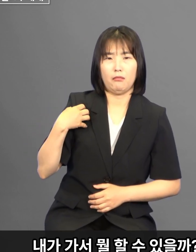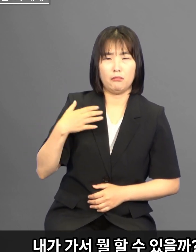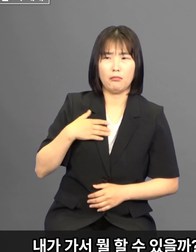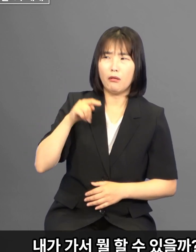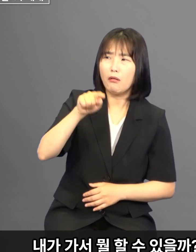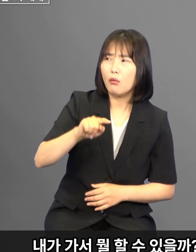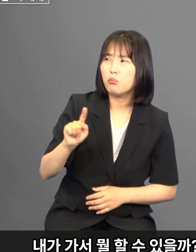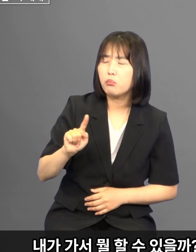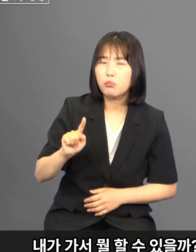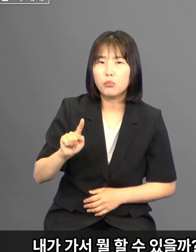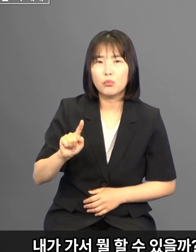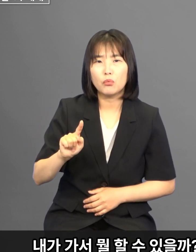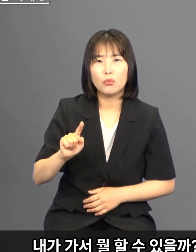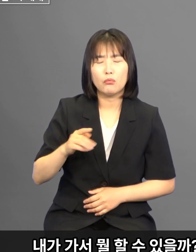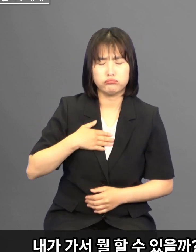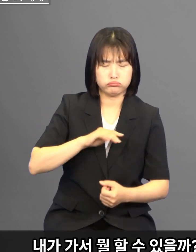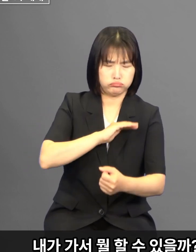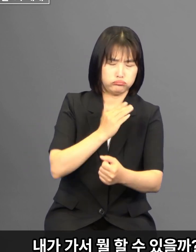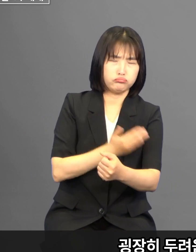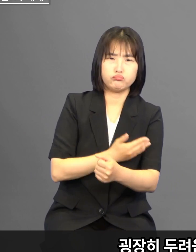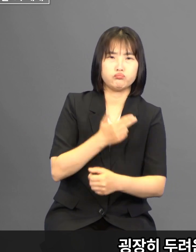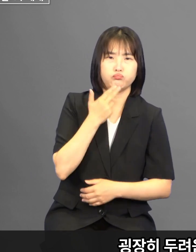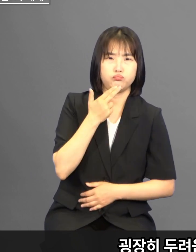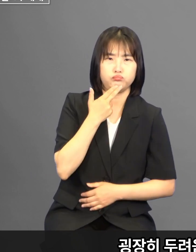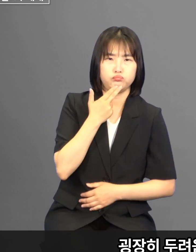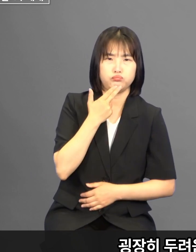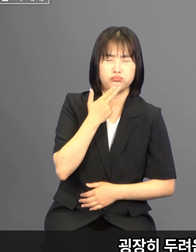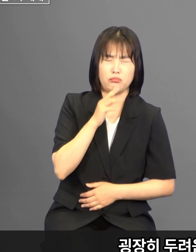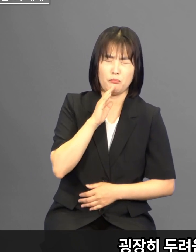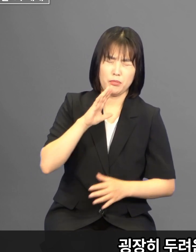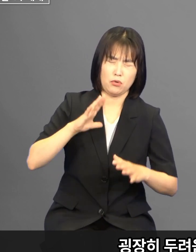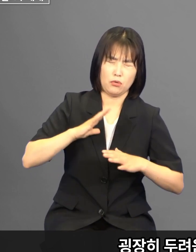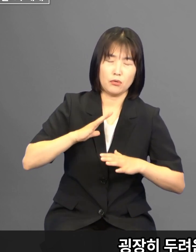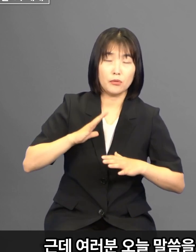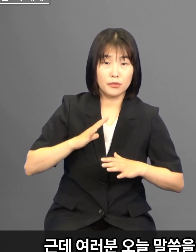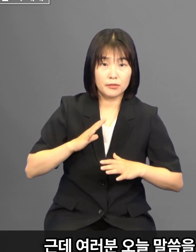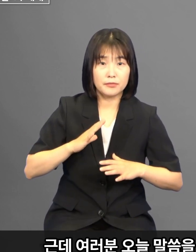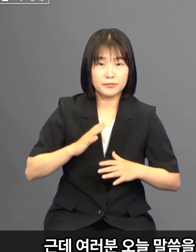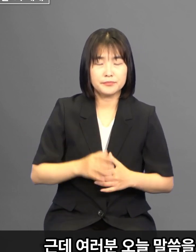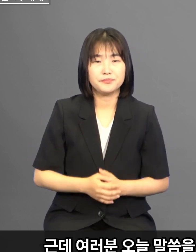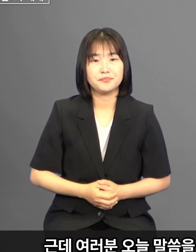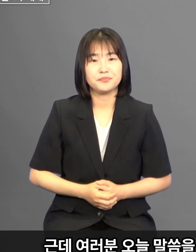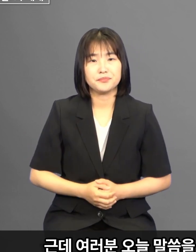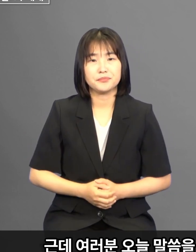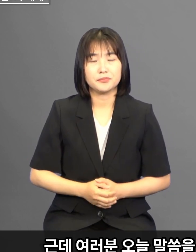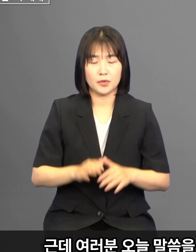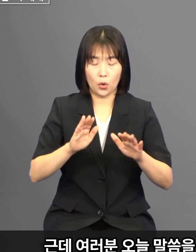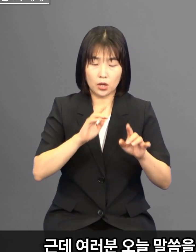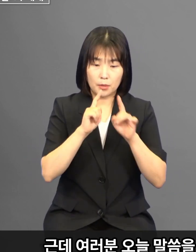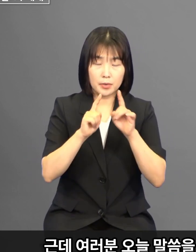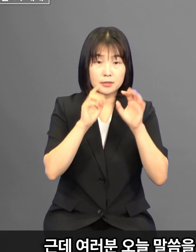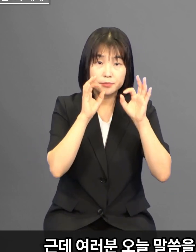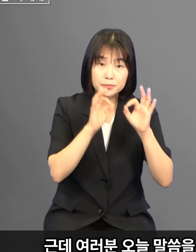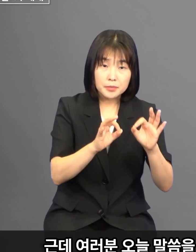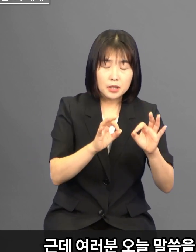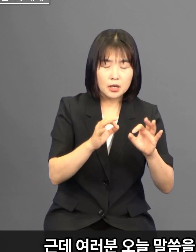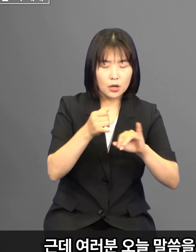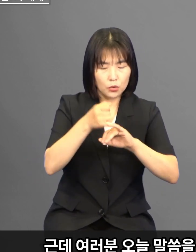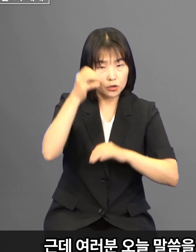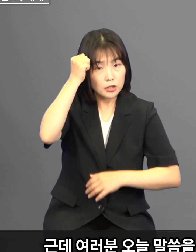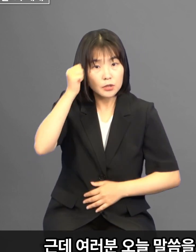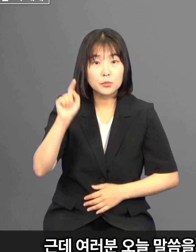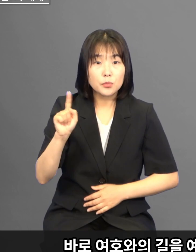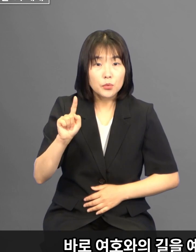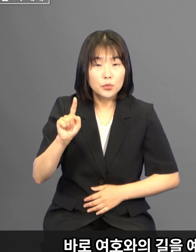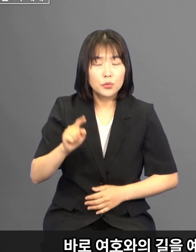수 있을까? 나는 그럴 만한 능력이 되지 않습니다. 굉장히 두려움이 있는 게 사실입니다. 근데 여러분, 이 오늘 말씀을 보실 때 꼭 기억하셔야 될 거